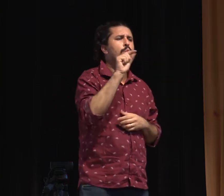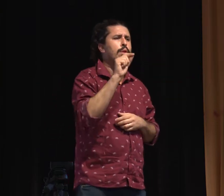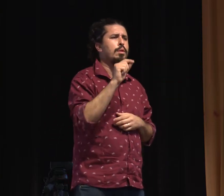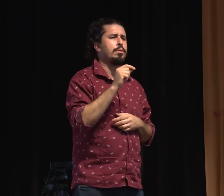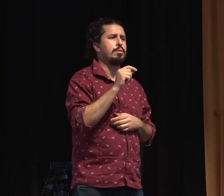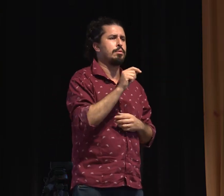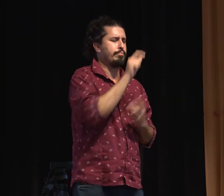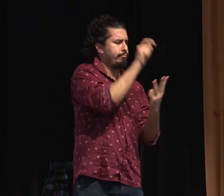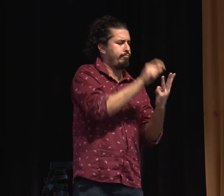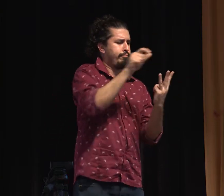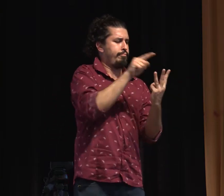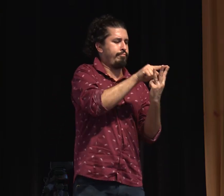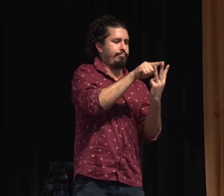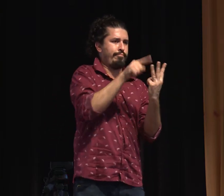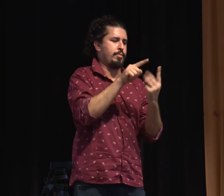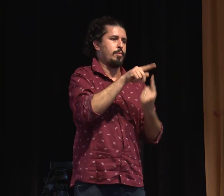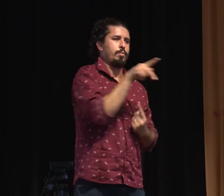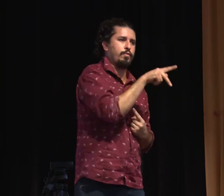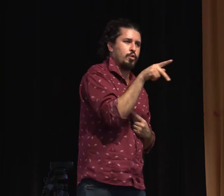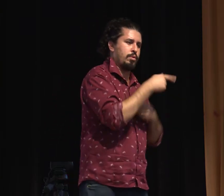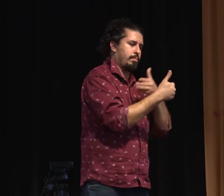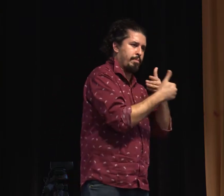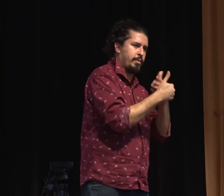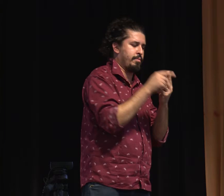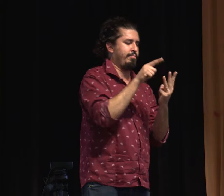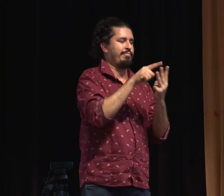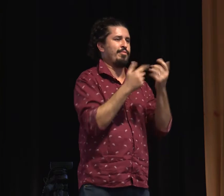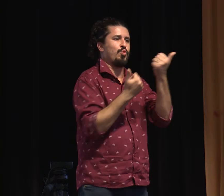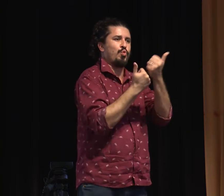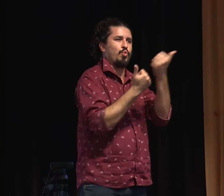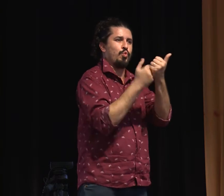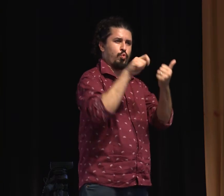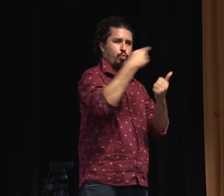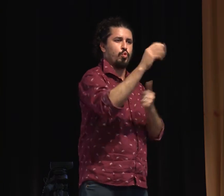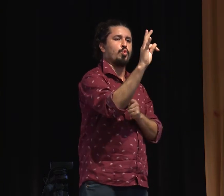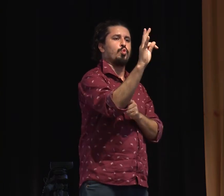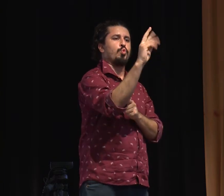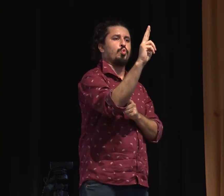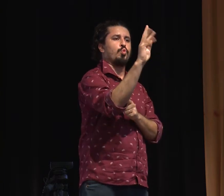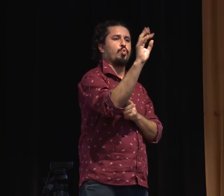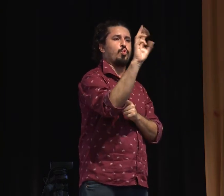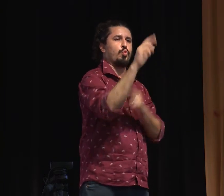Assim, o tema abordado vai ser, né, vão ser 3 profissionais: o professor, o papel do professor, o papel do tutor